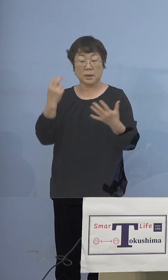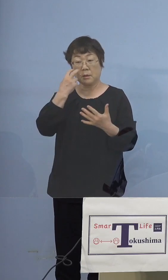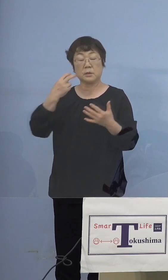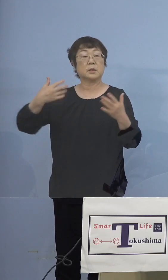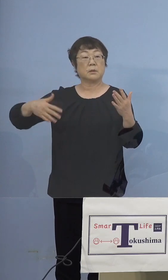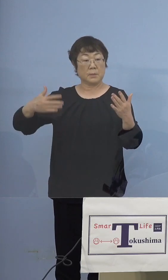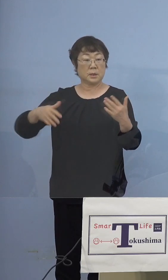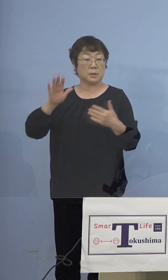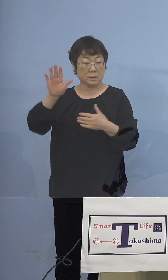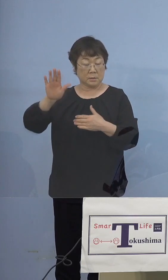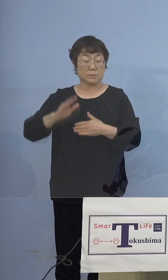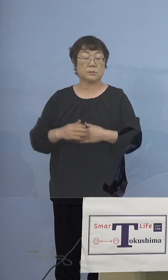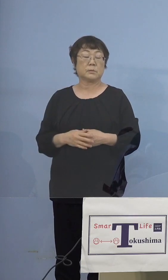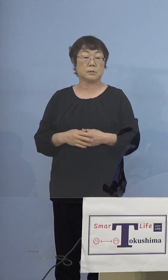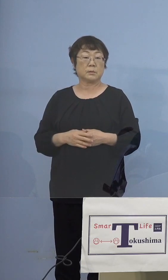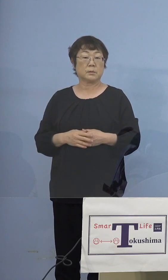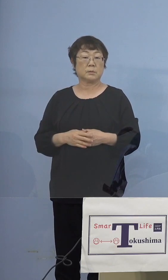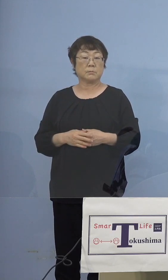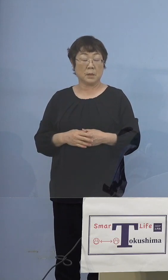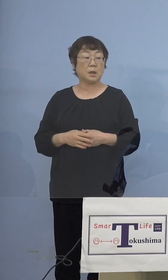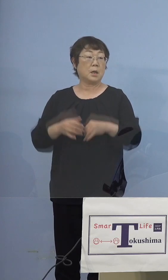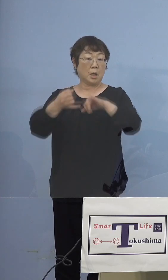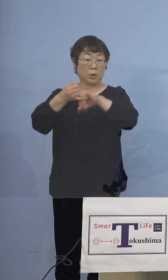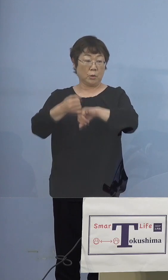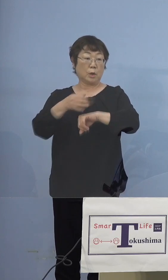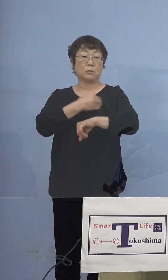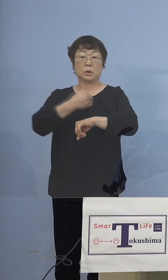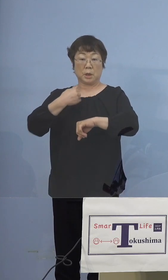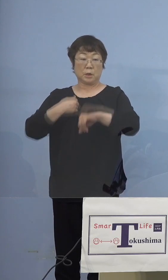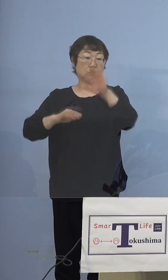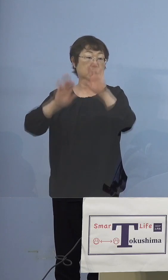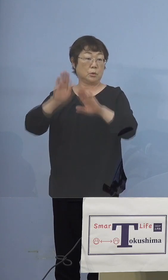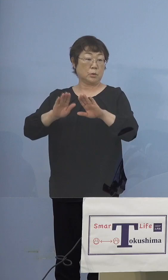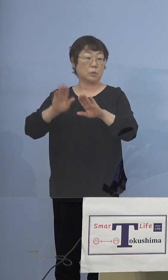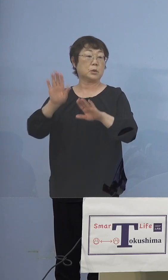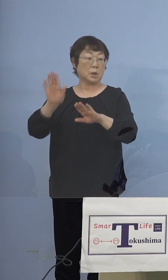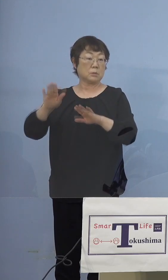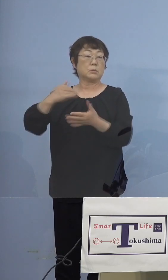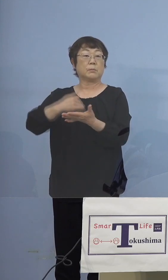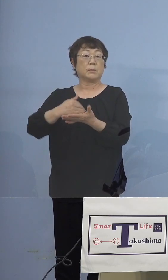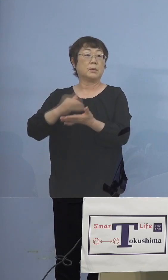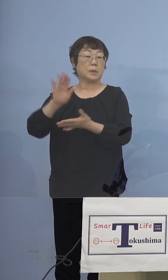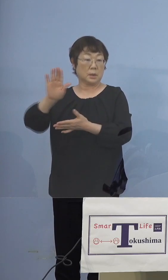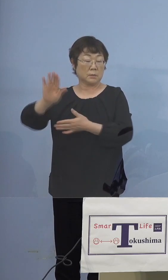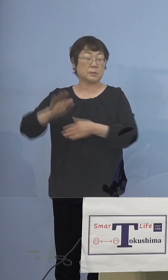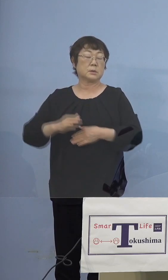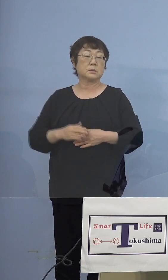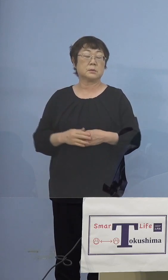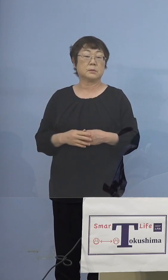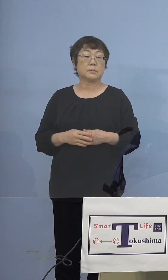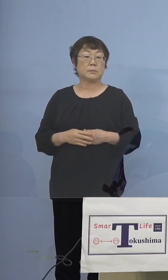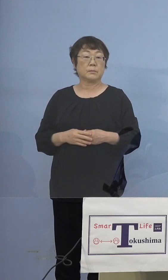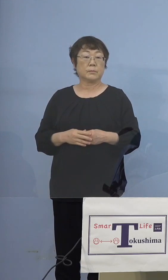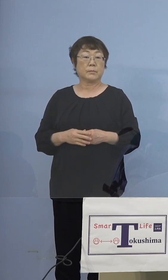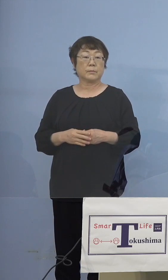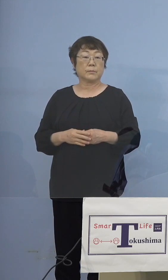ておりませんけれども、はい。ただまだ予約はできる状況だというふうに聞いております。